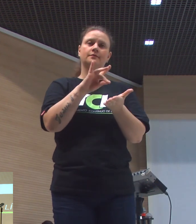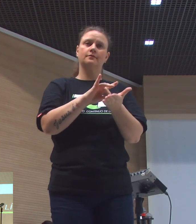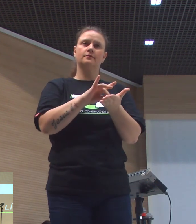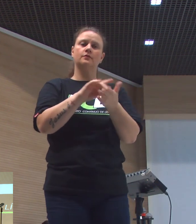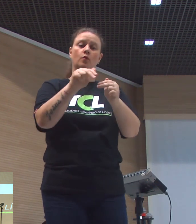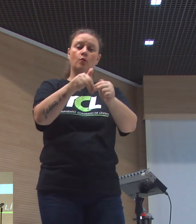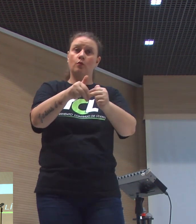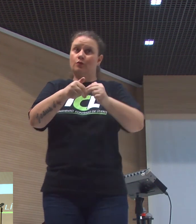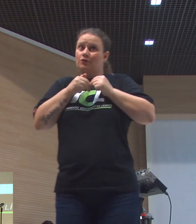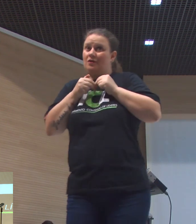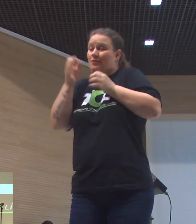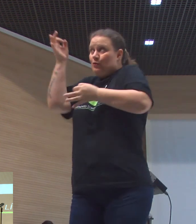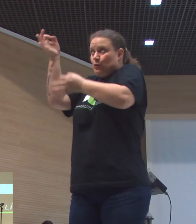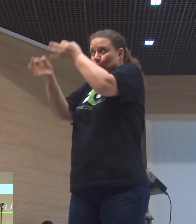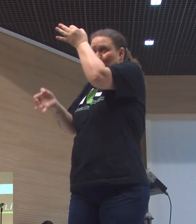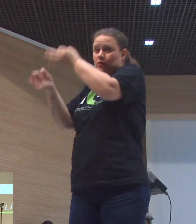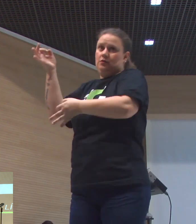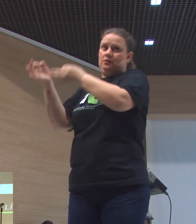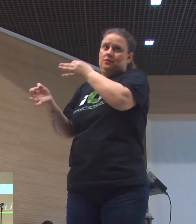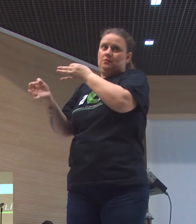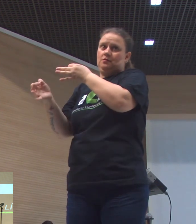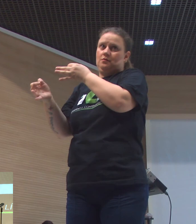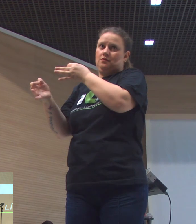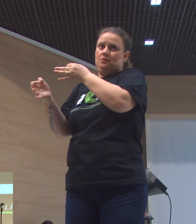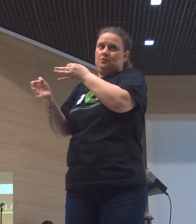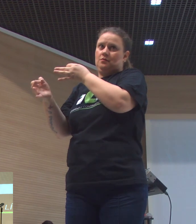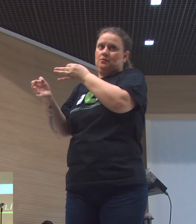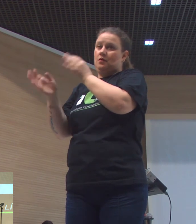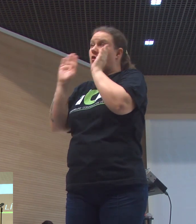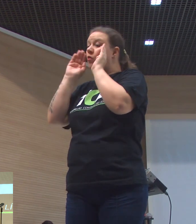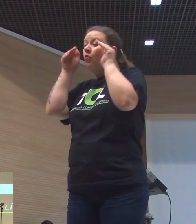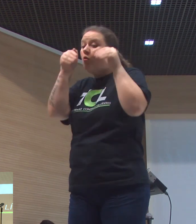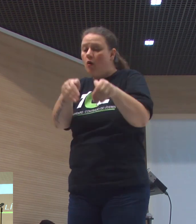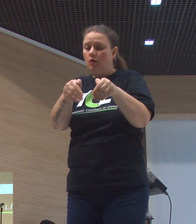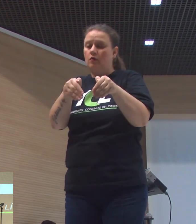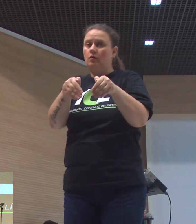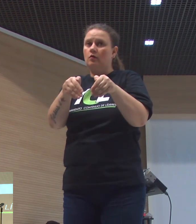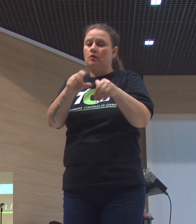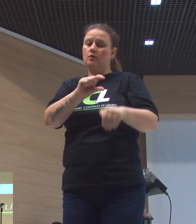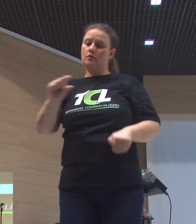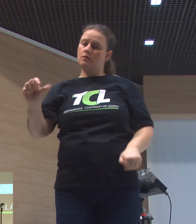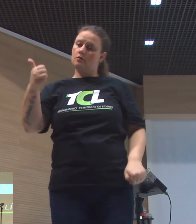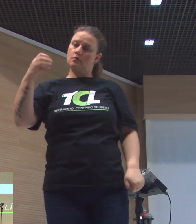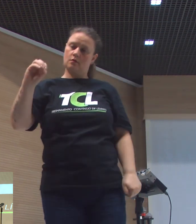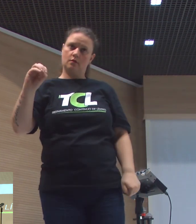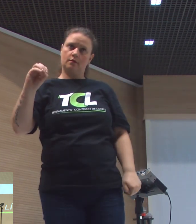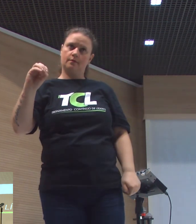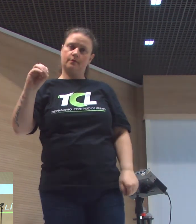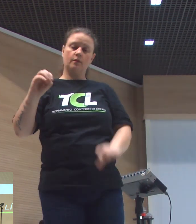causa da justiça. Os felizes são os perseguidos por causa da justiça, do versículo 10. O versículo